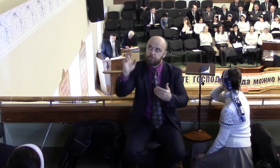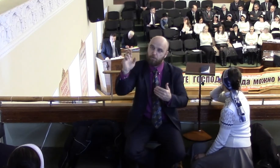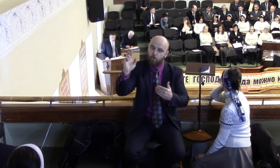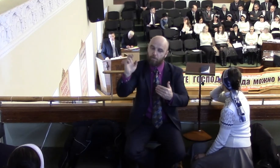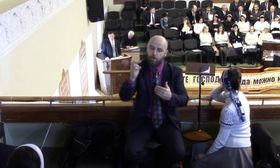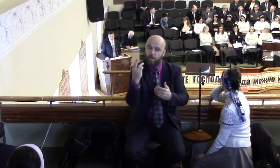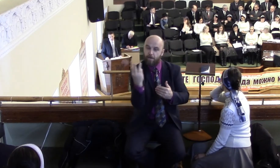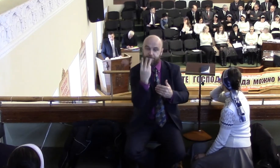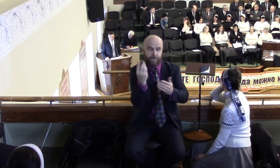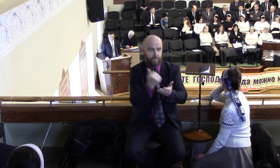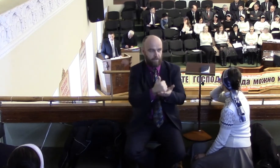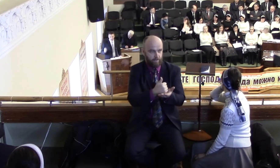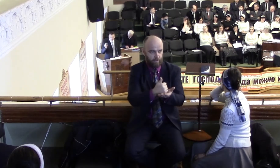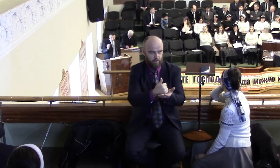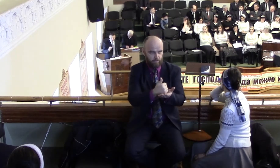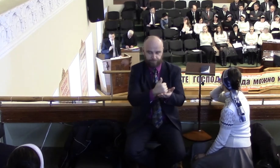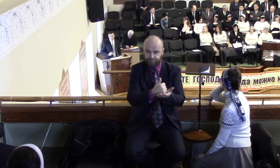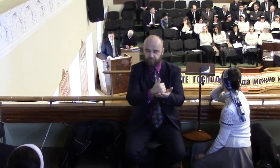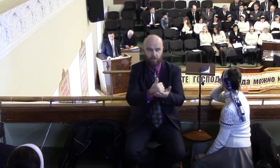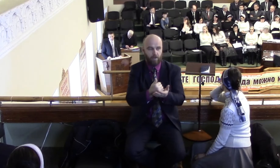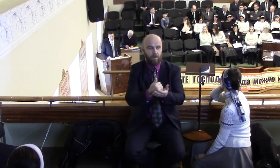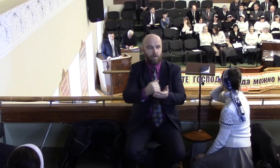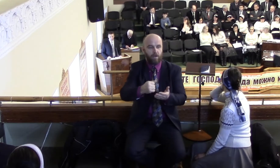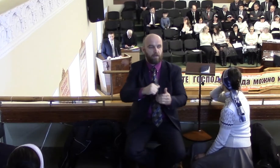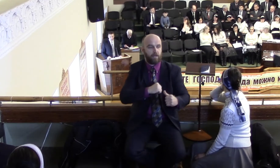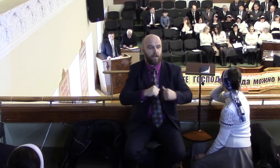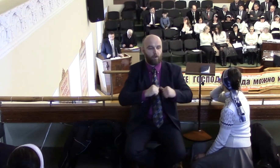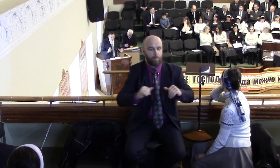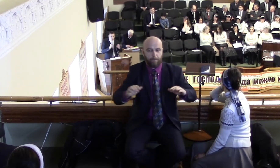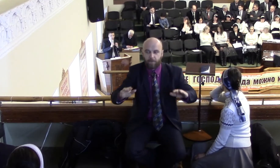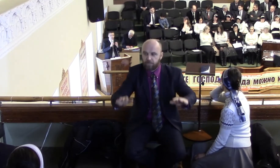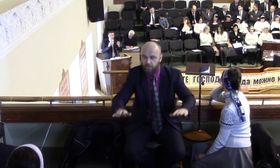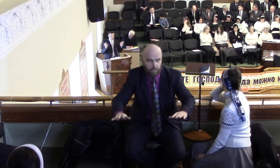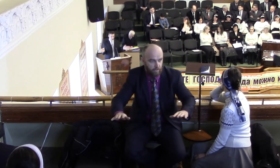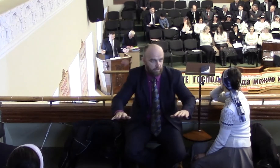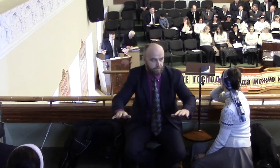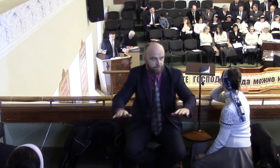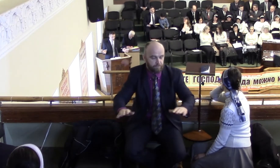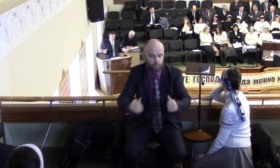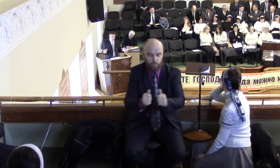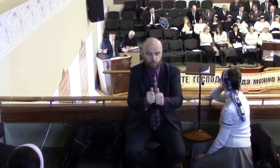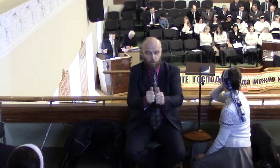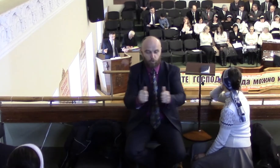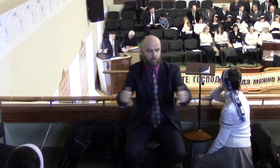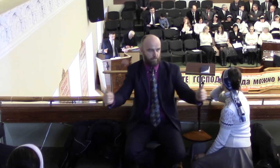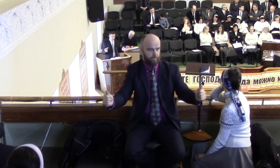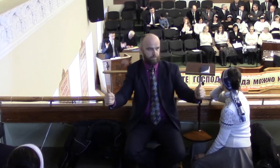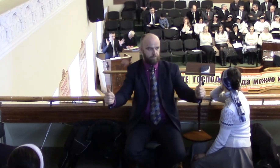показано в 3 главе Бытия, грехопадение, произошел этот разрыв.